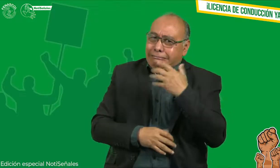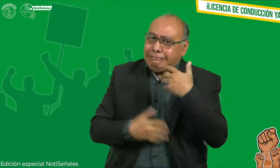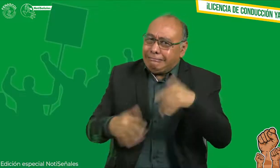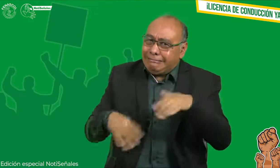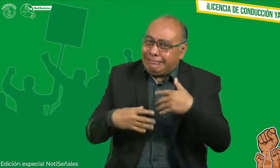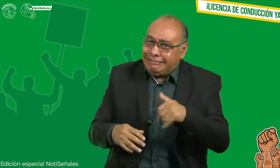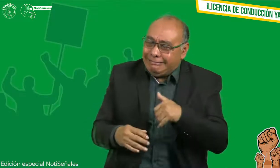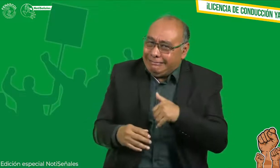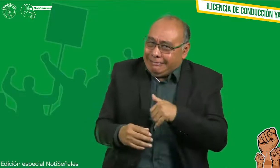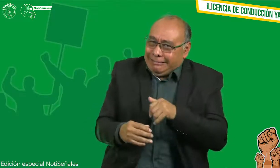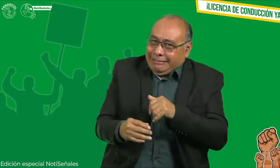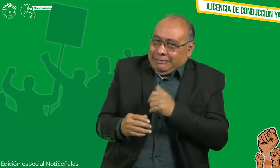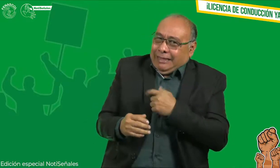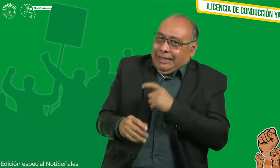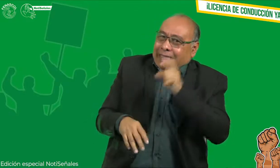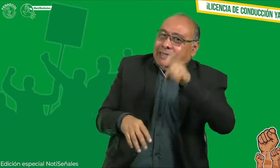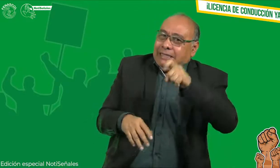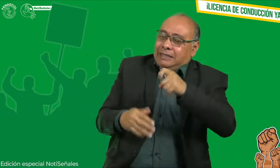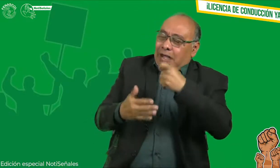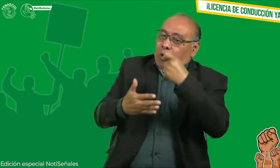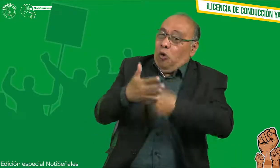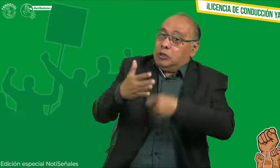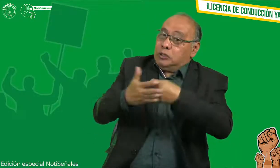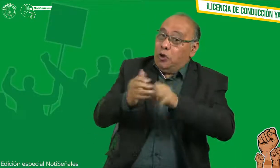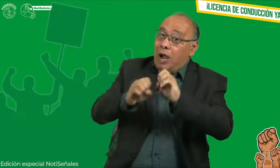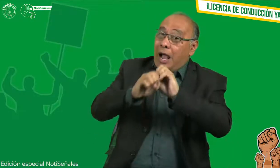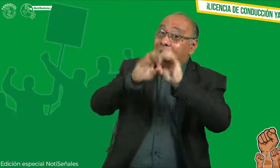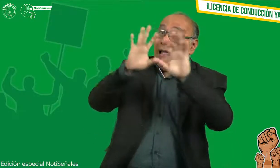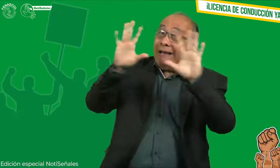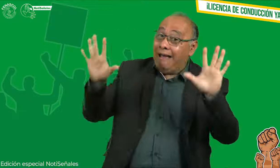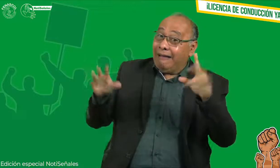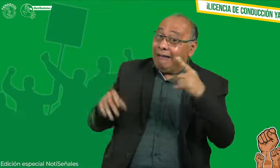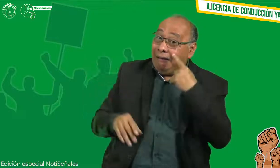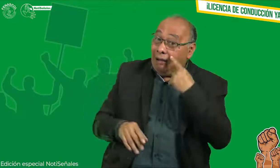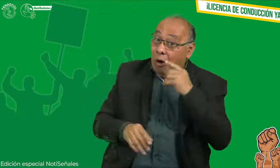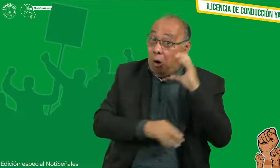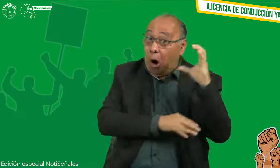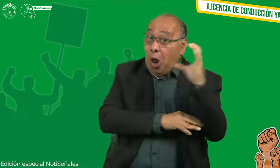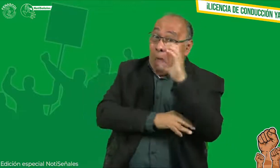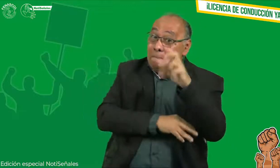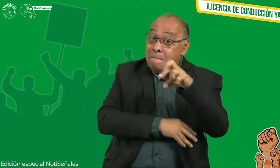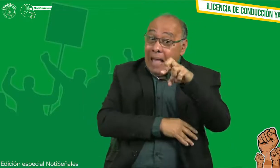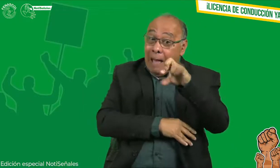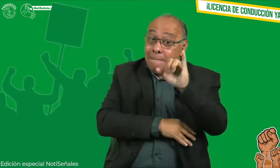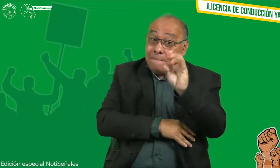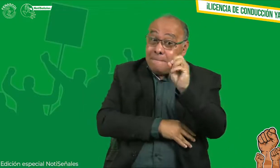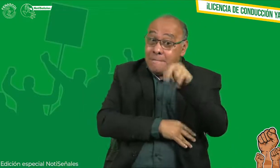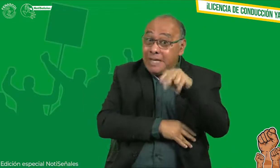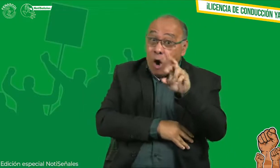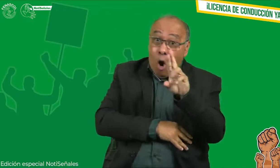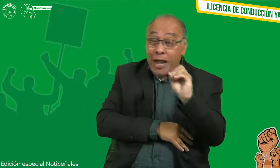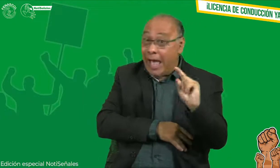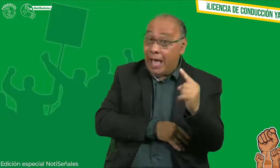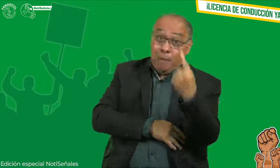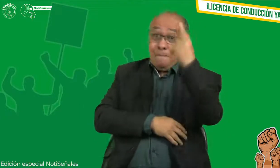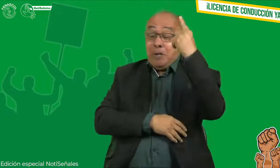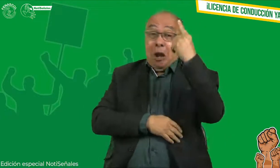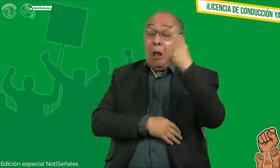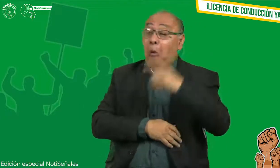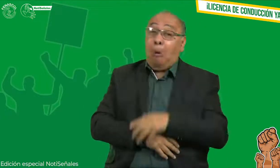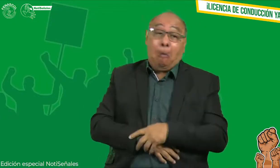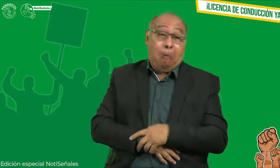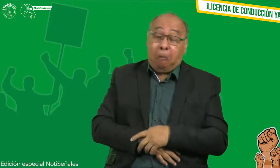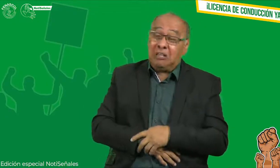Pionero se refiere a cuando uno es el primero entre muchos, pero hay que hacer una corrección.